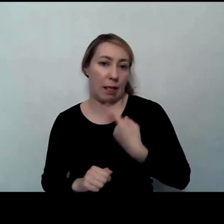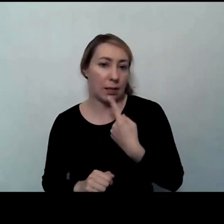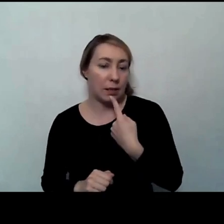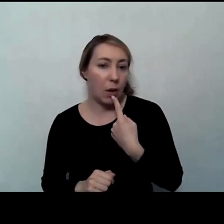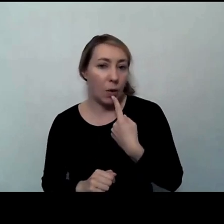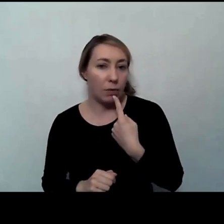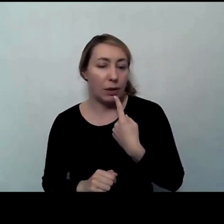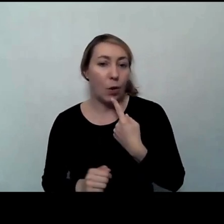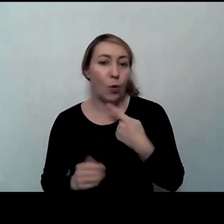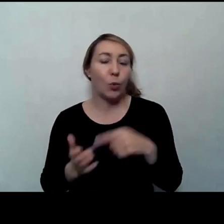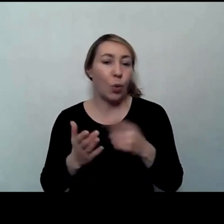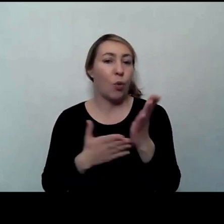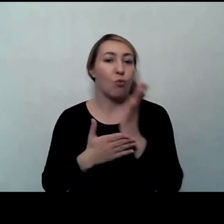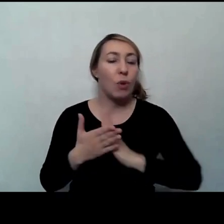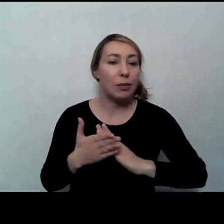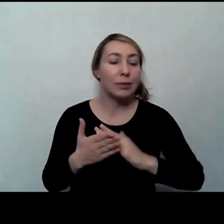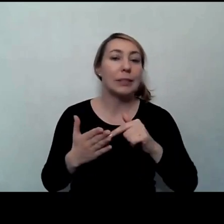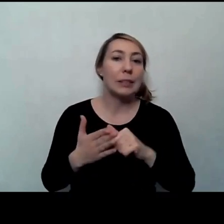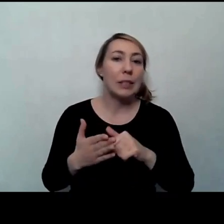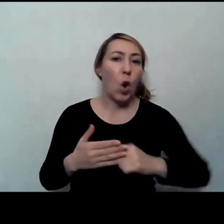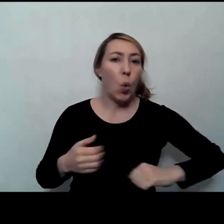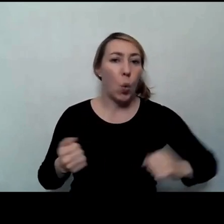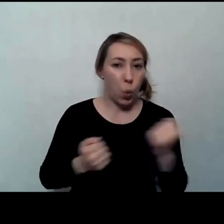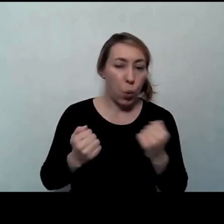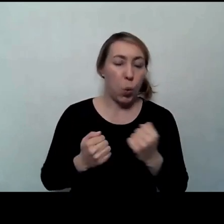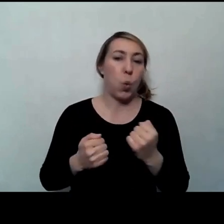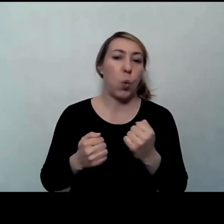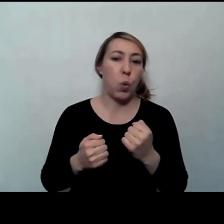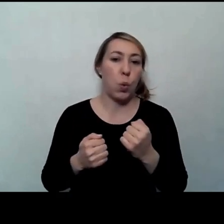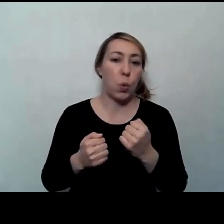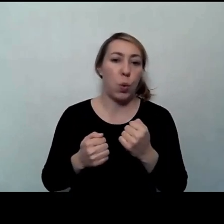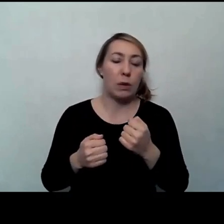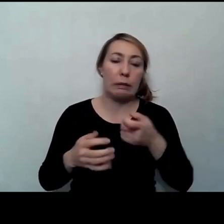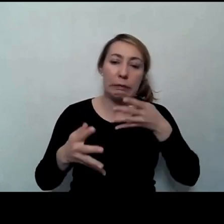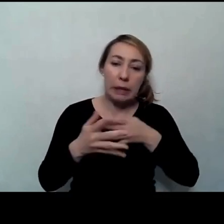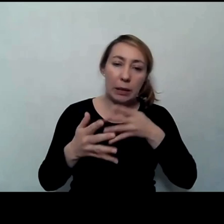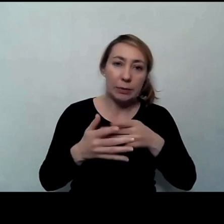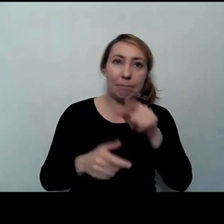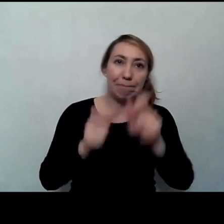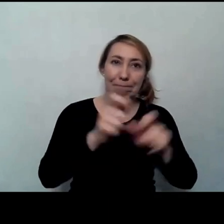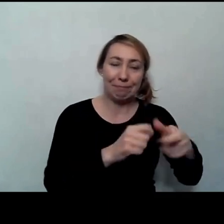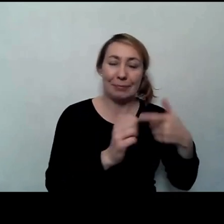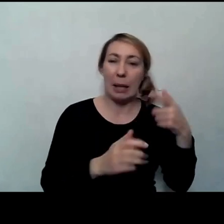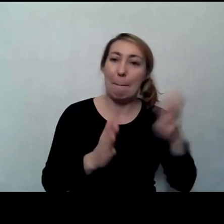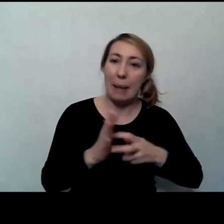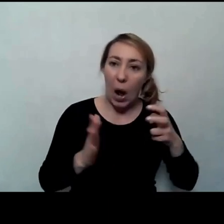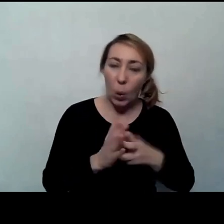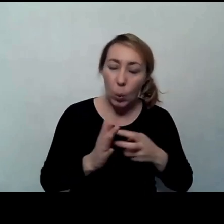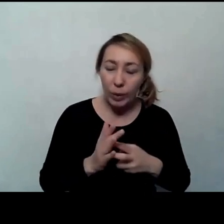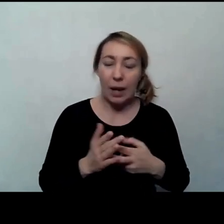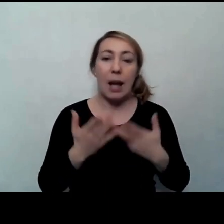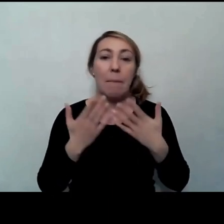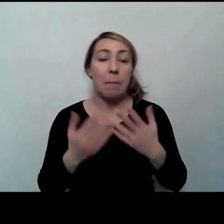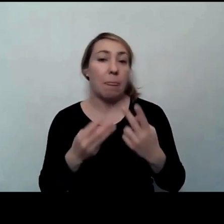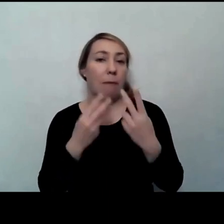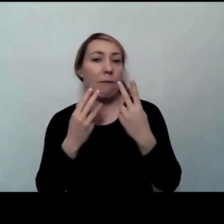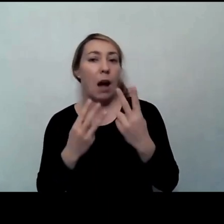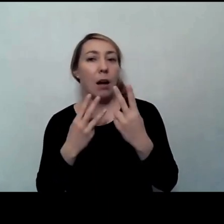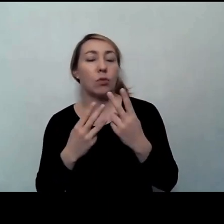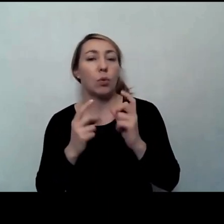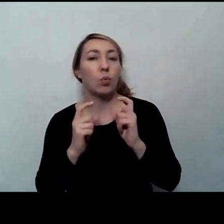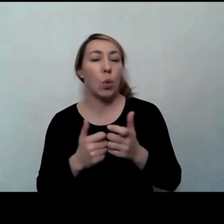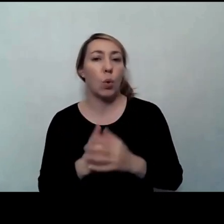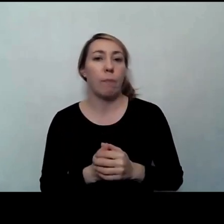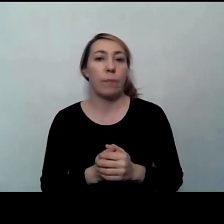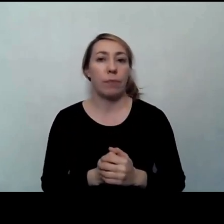To jest ten element, którego dość mocno diagnostom brakuje. Natomiast bardzo ważna rzecz, która się pojawia,